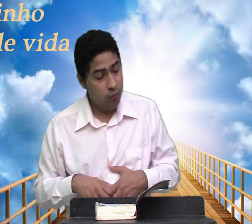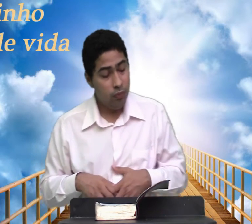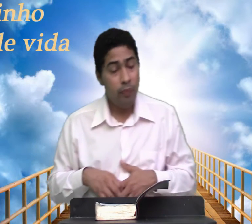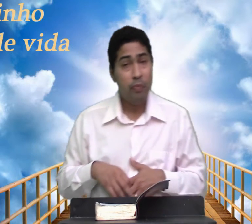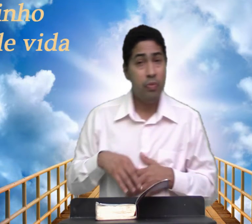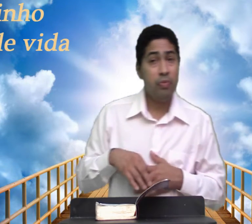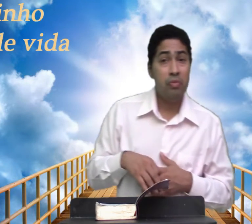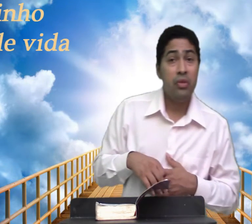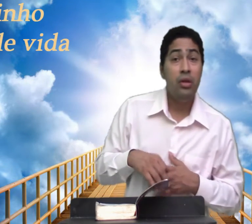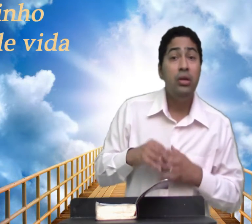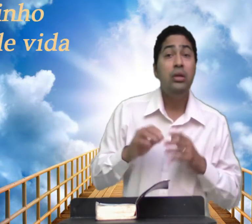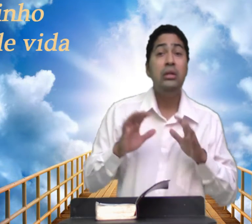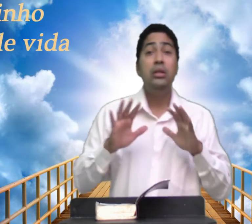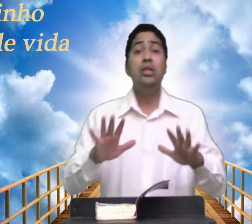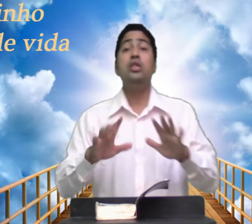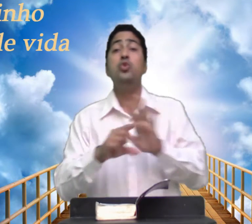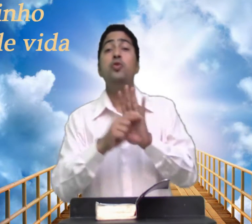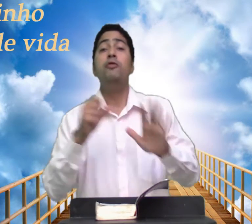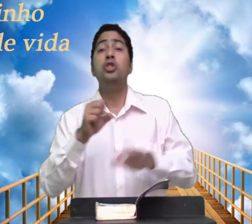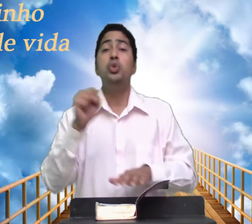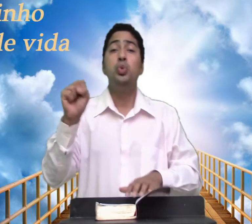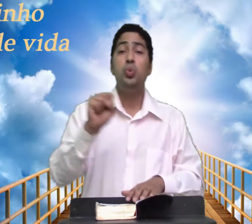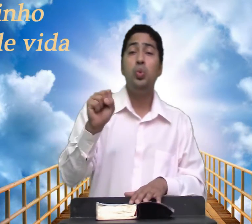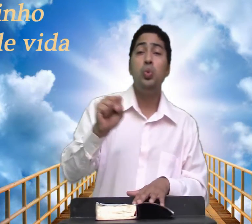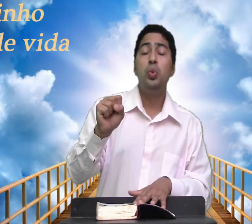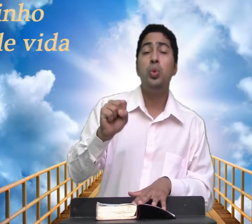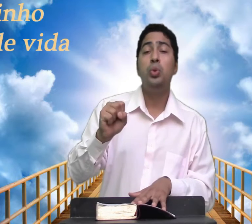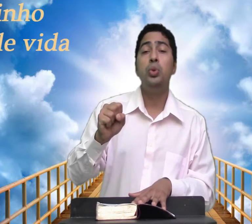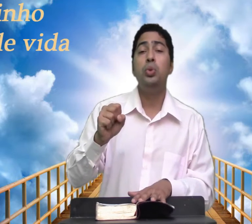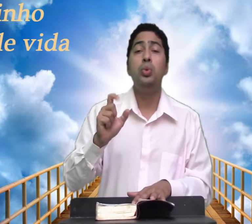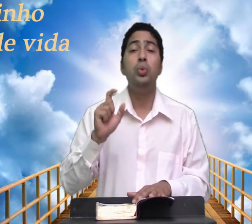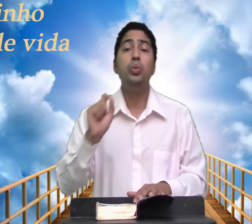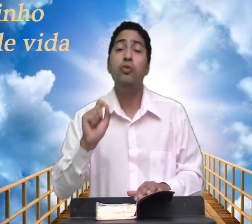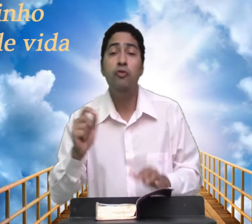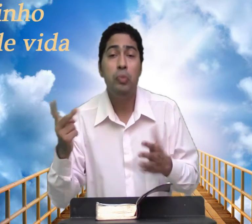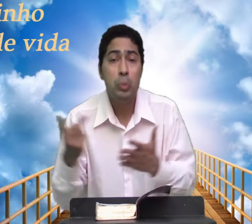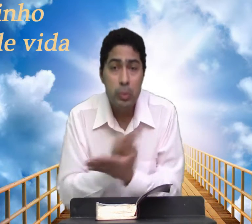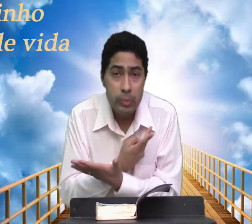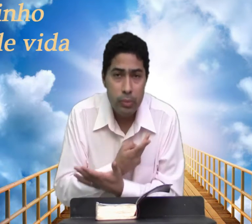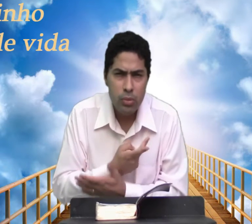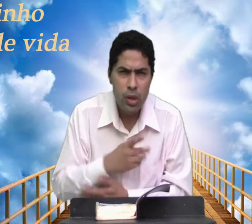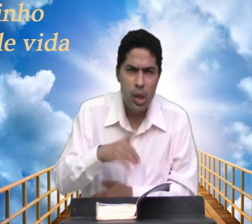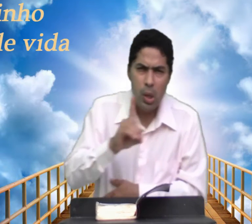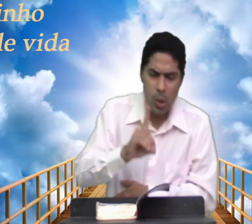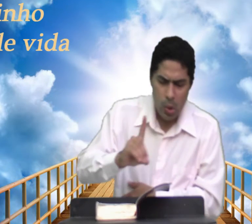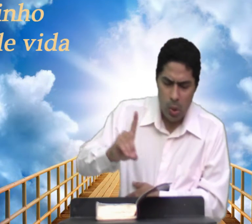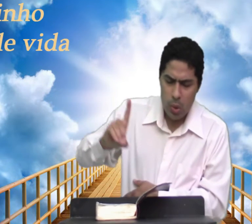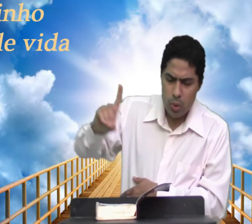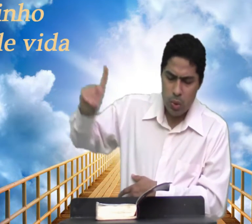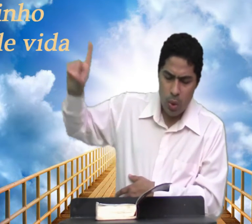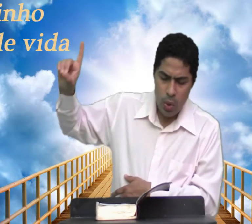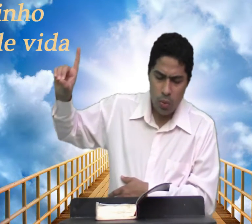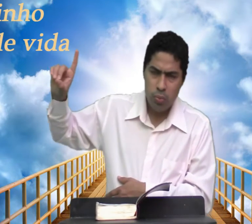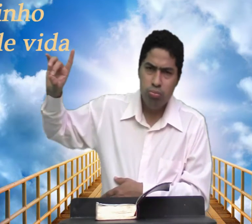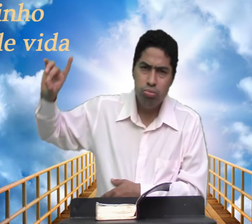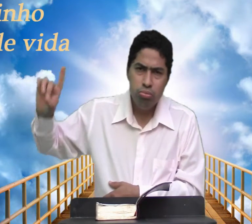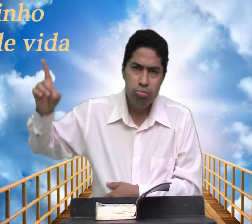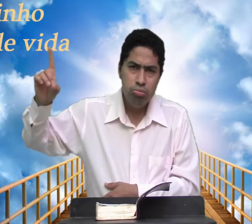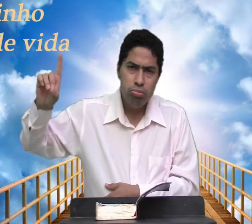No versículo 8 ainda nos afirma que quando Deus estava se aproximando, né, estava